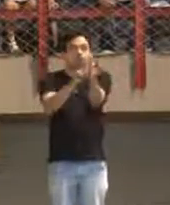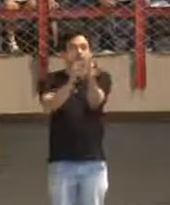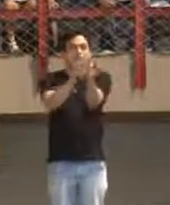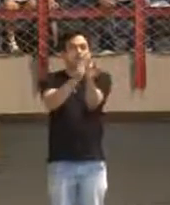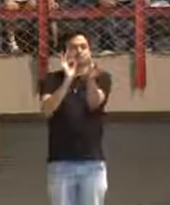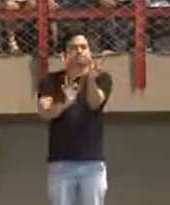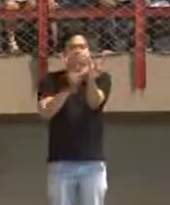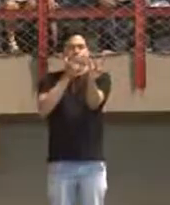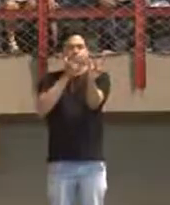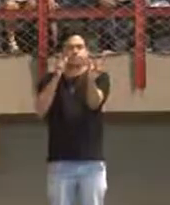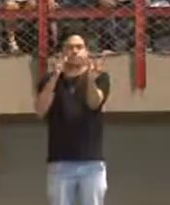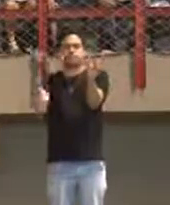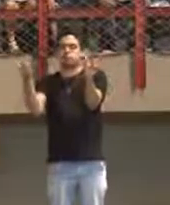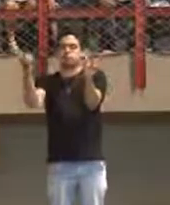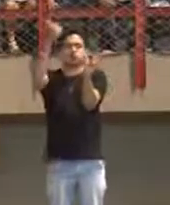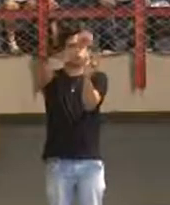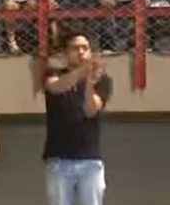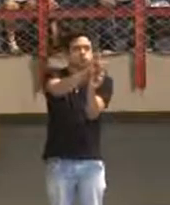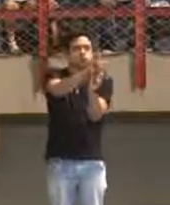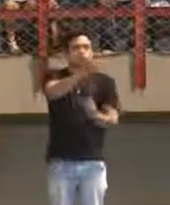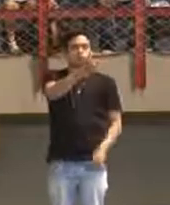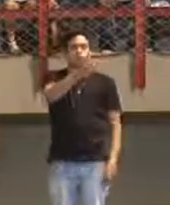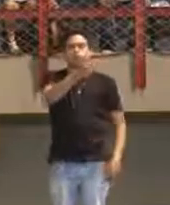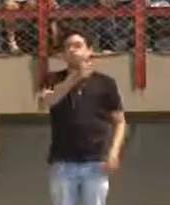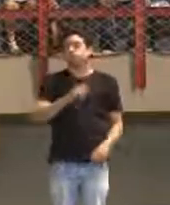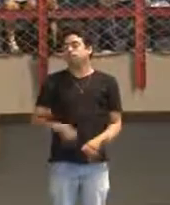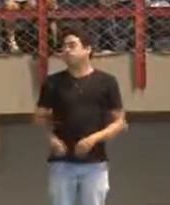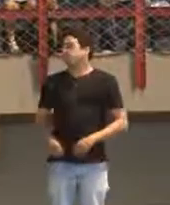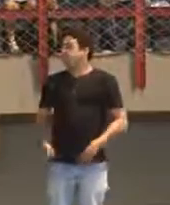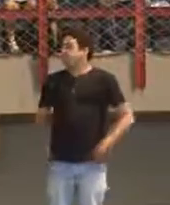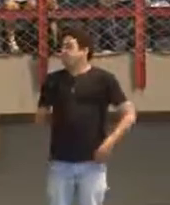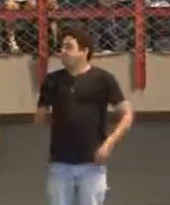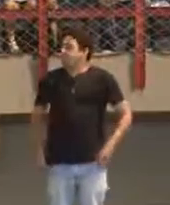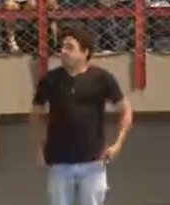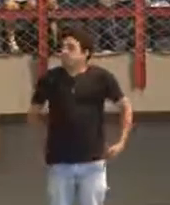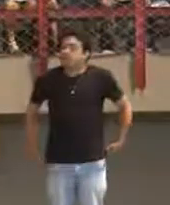Substituo. Escreva aí, por favor.